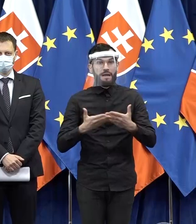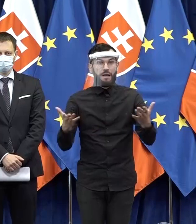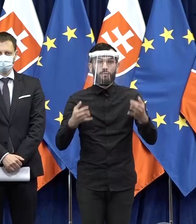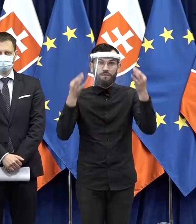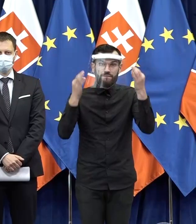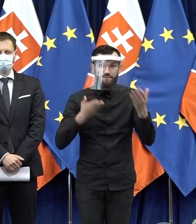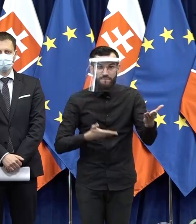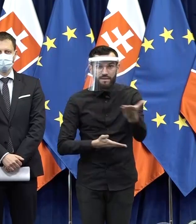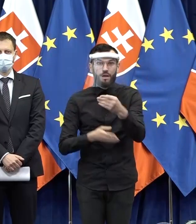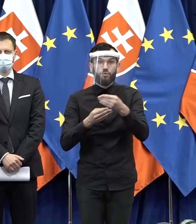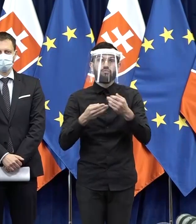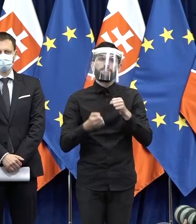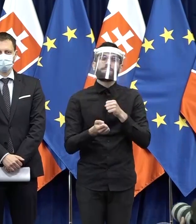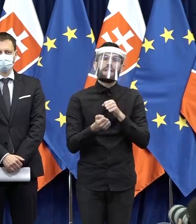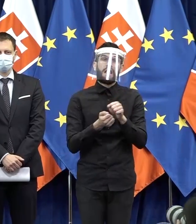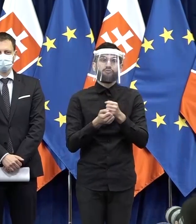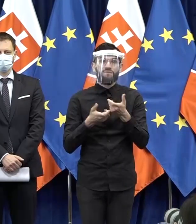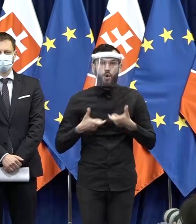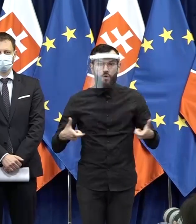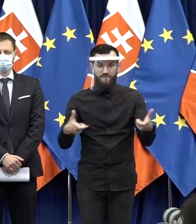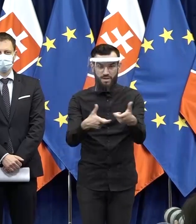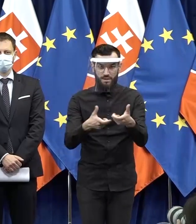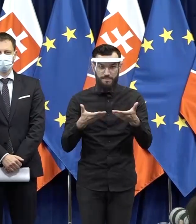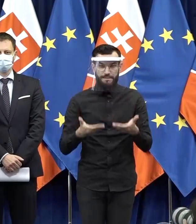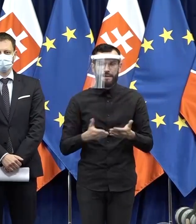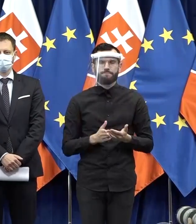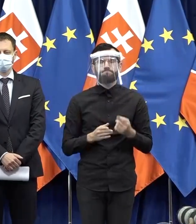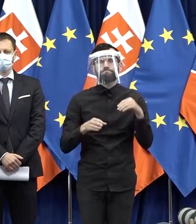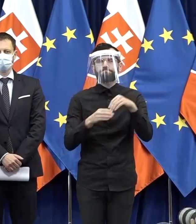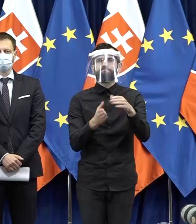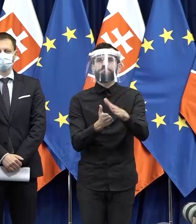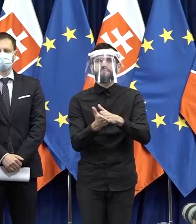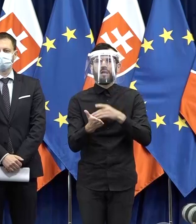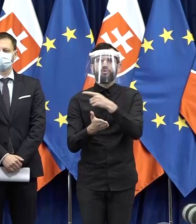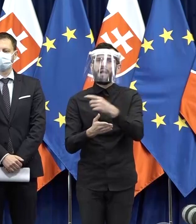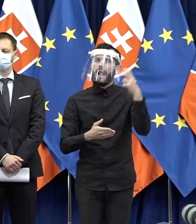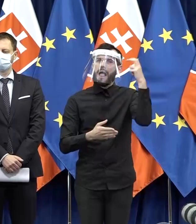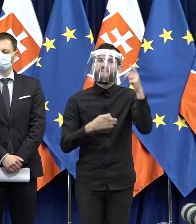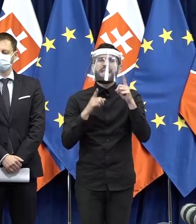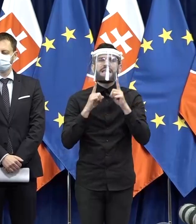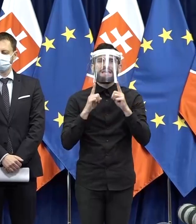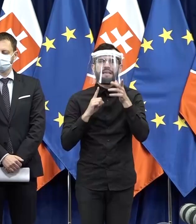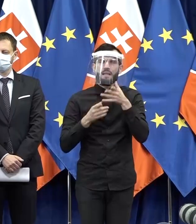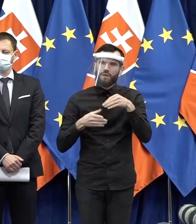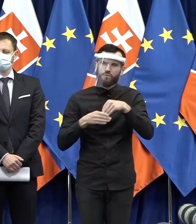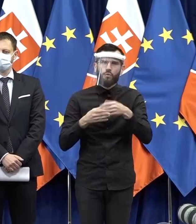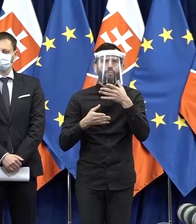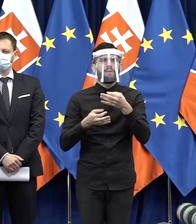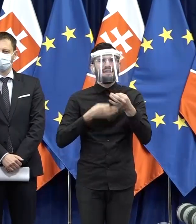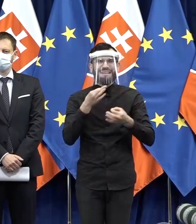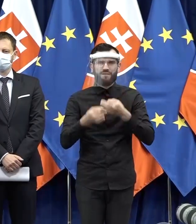Vítam vás na tejto tlačovej konferencii, kde na začiatok pán hlavný hygienik bude informovať